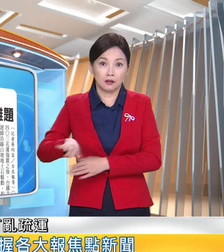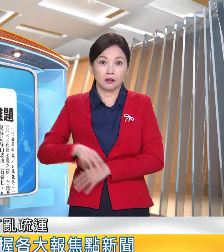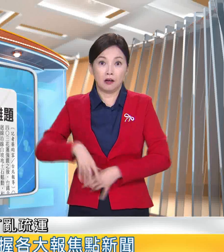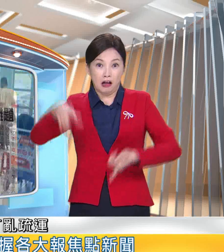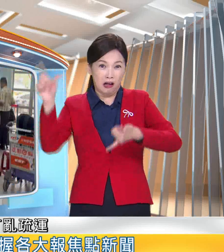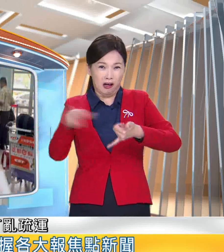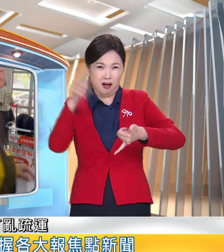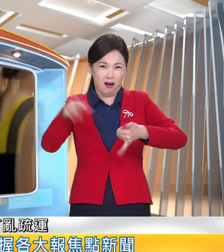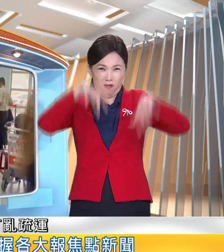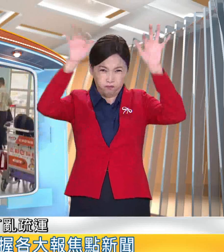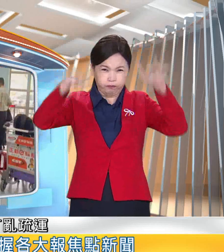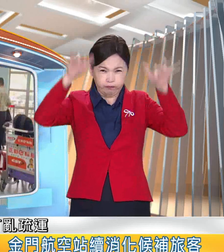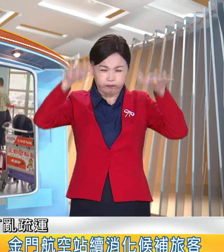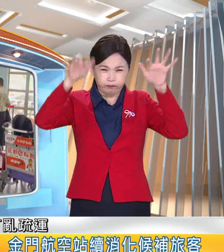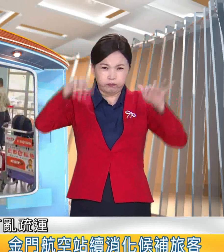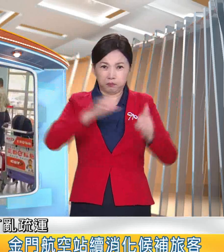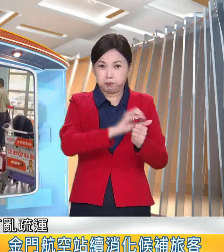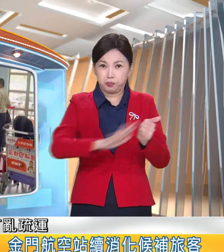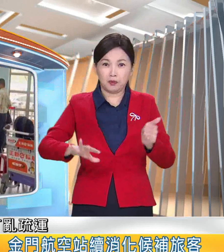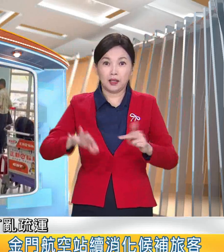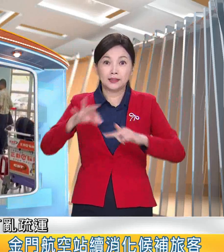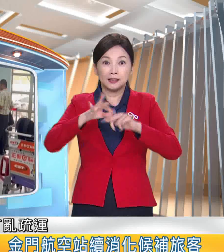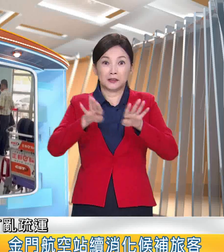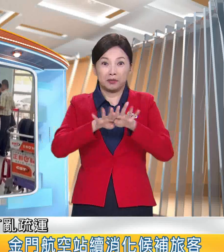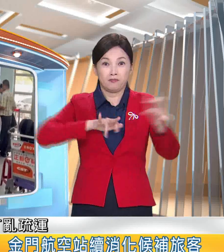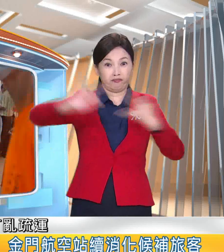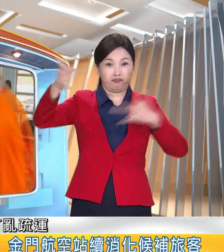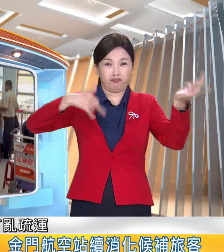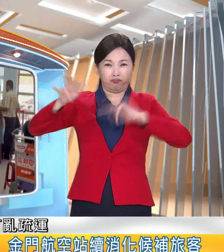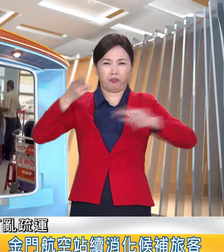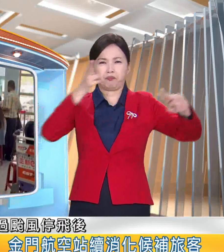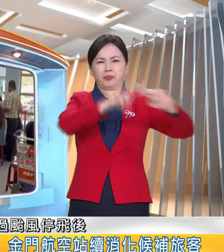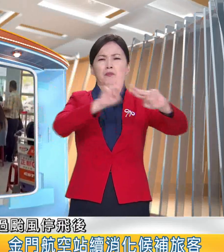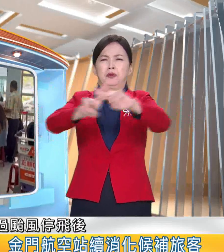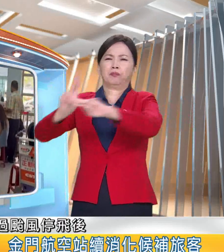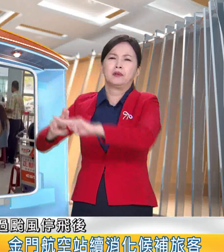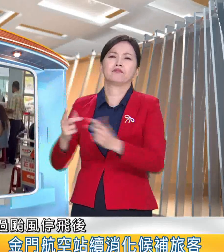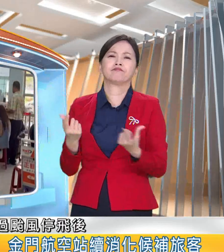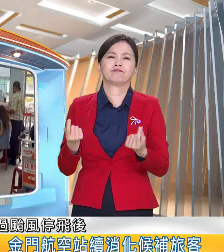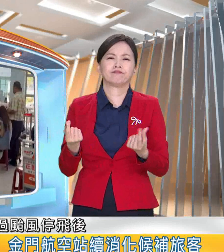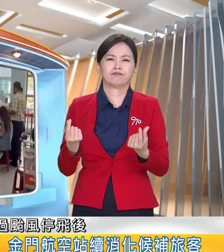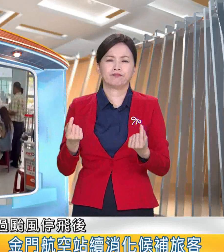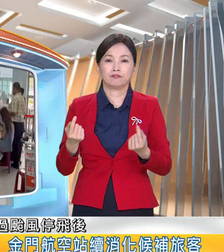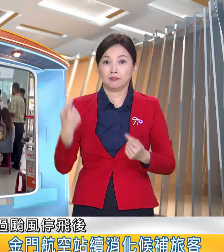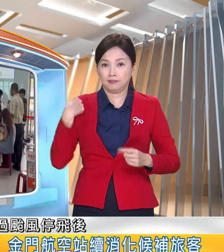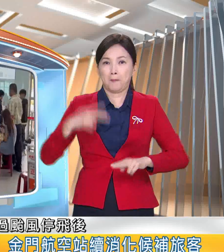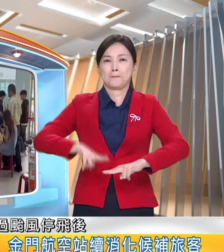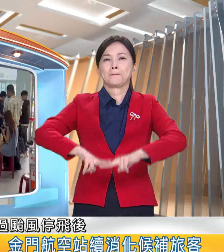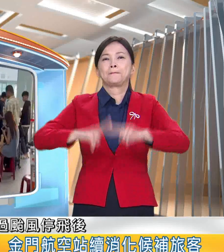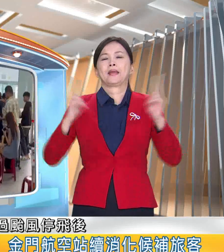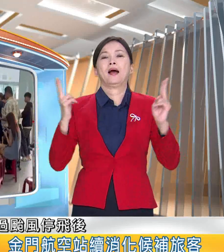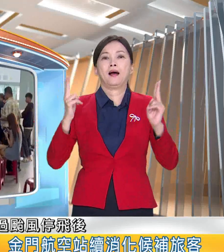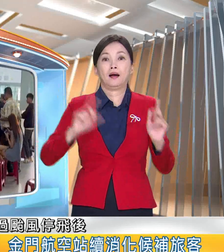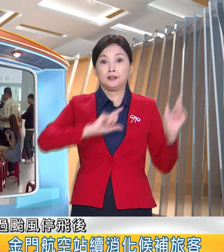受到风灾打乱疏运。金门航空站在经过台风停飞之